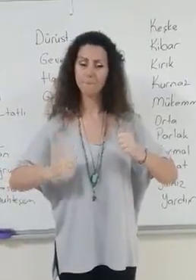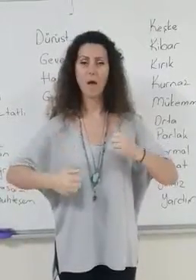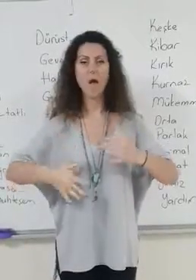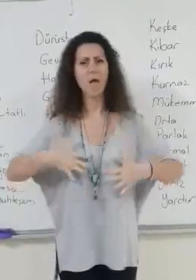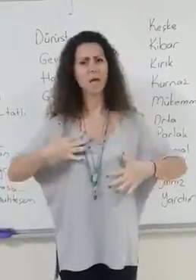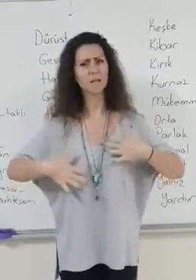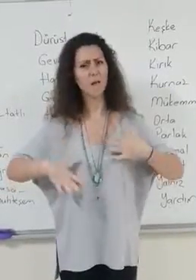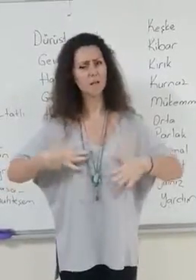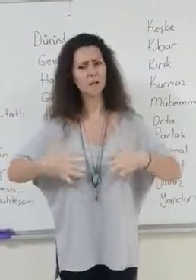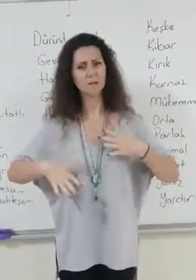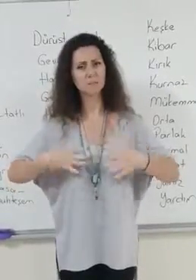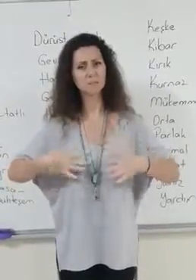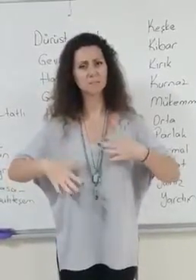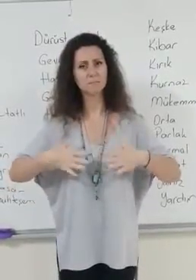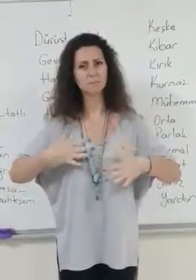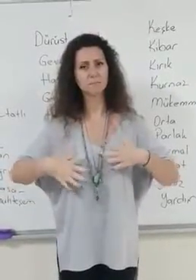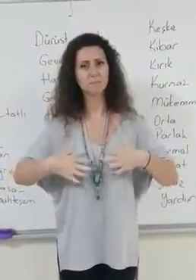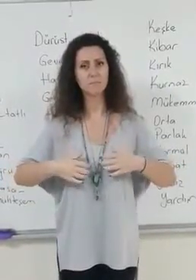engelli, şişman,